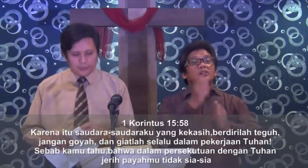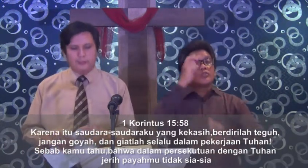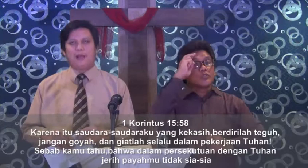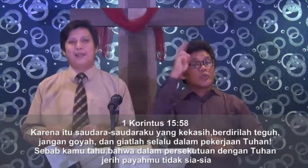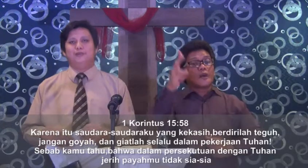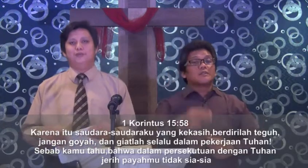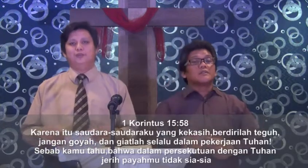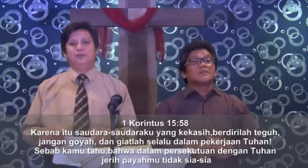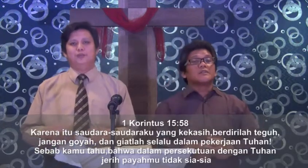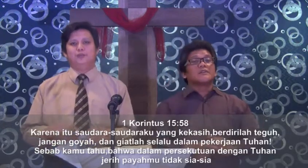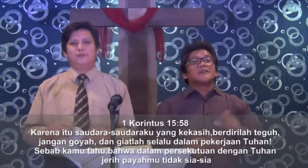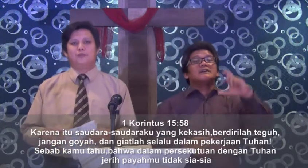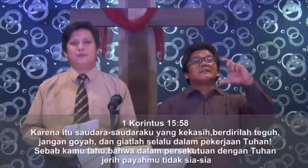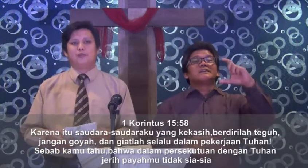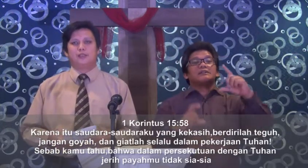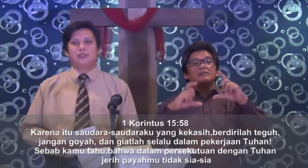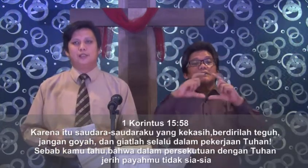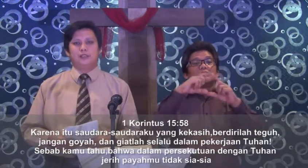jerih payah